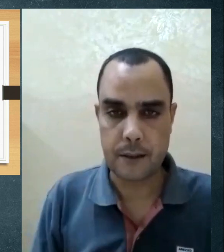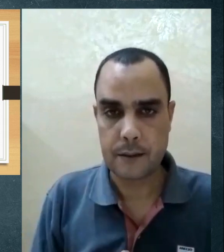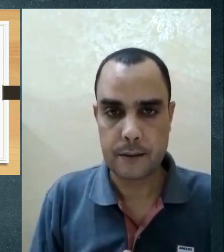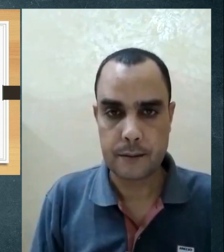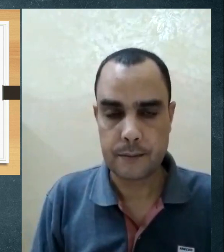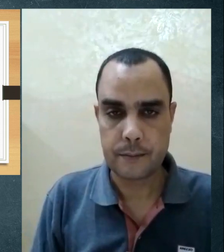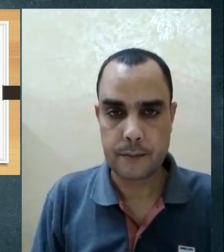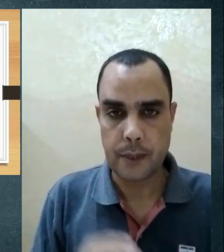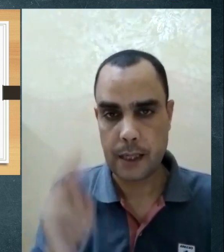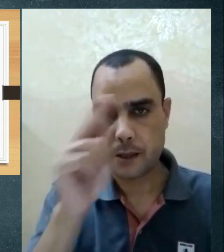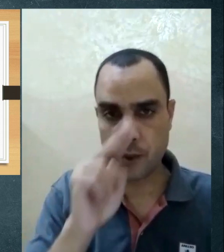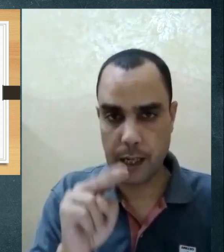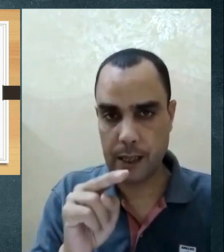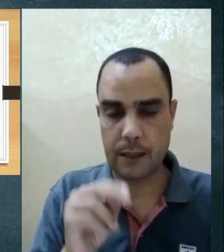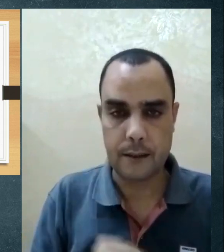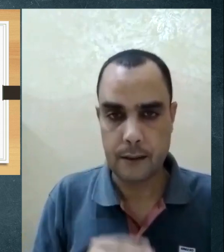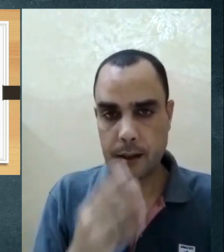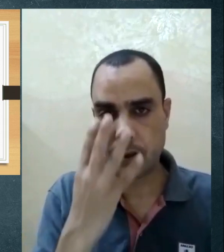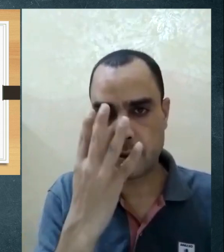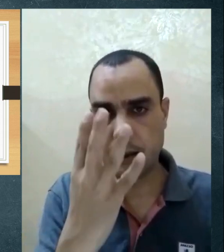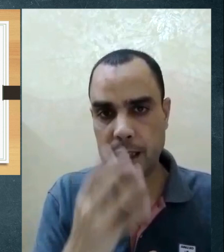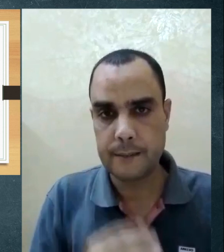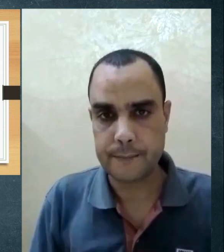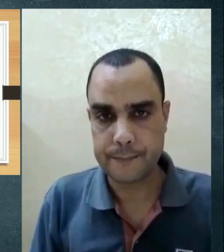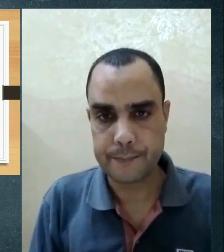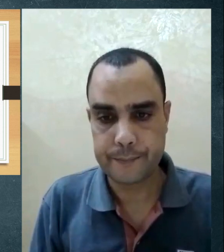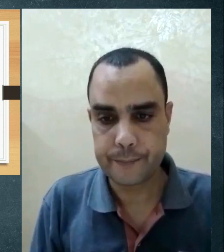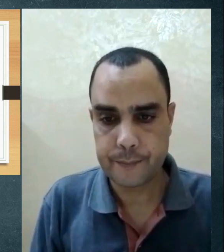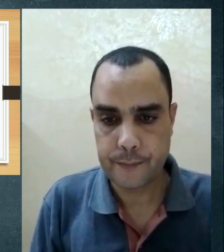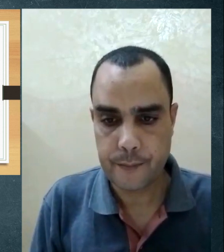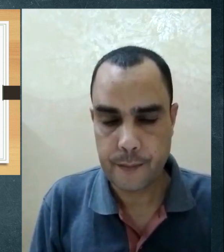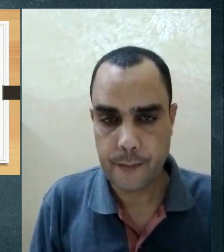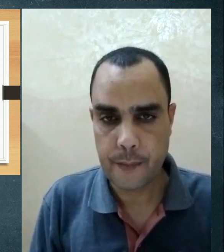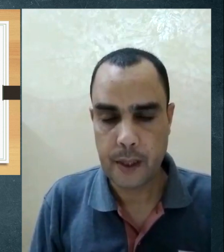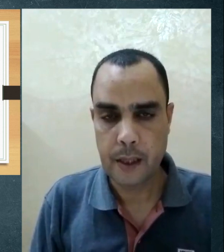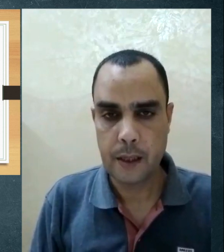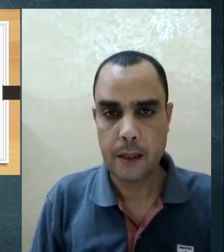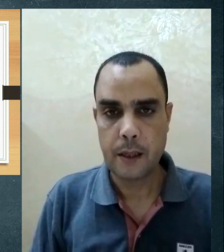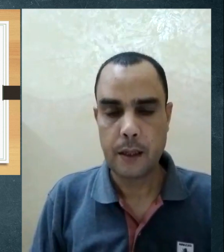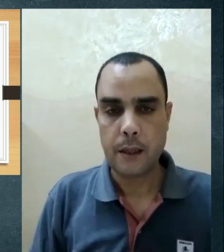إجابة السؤال الرابع،